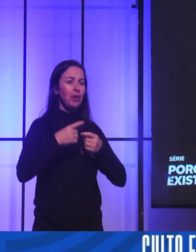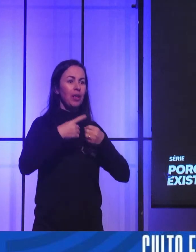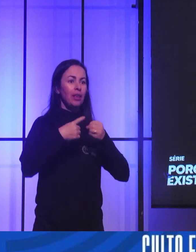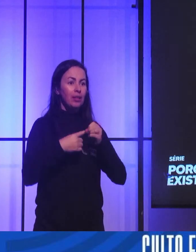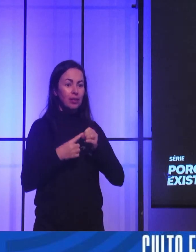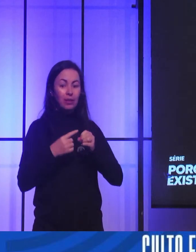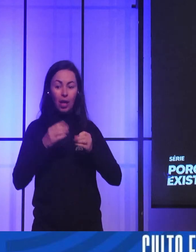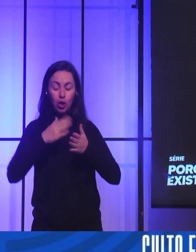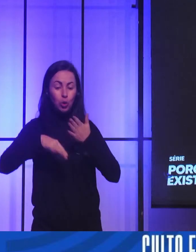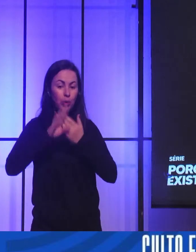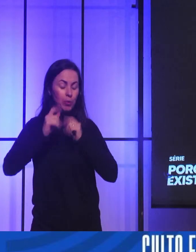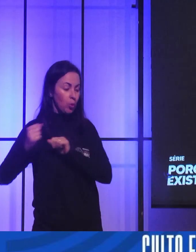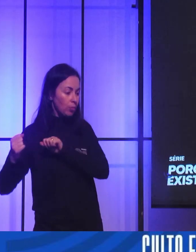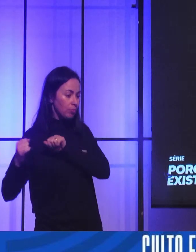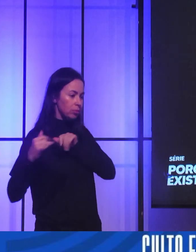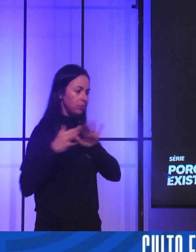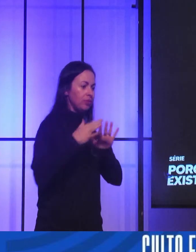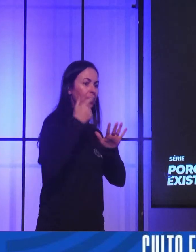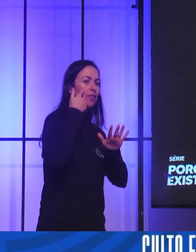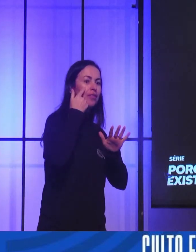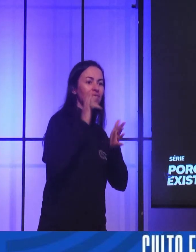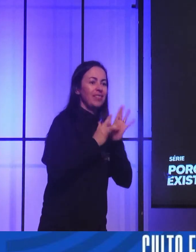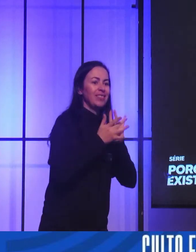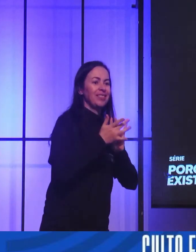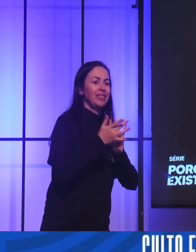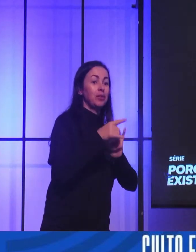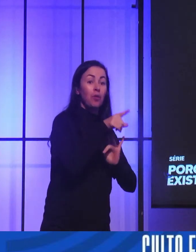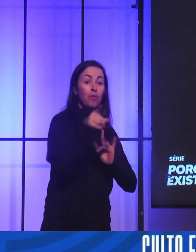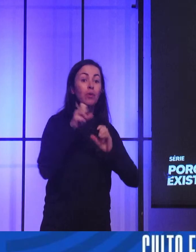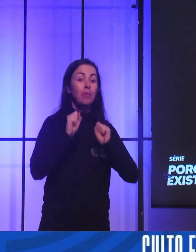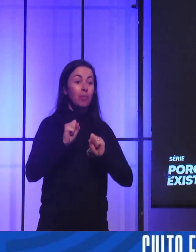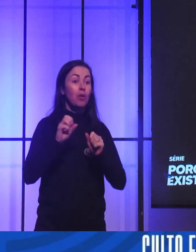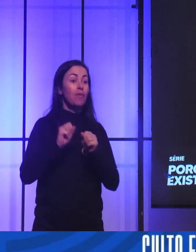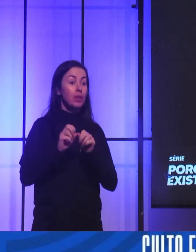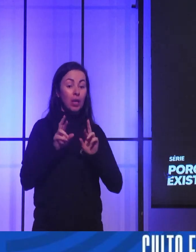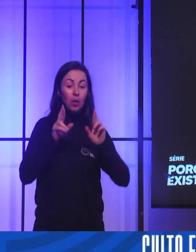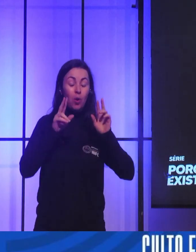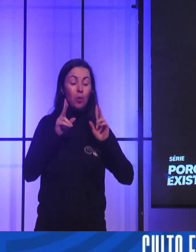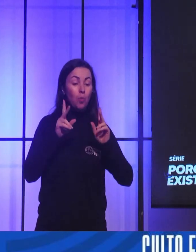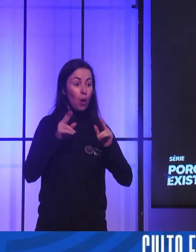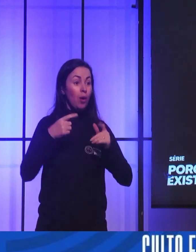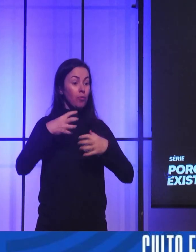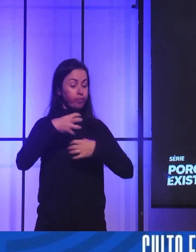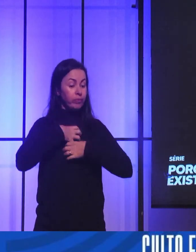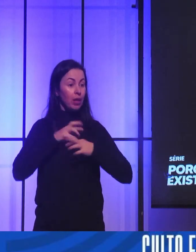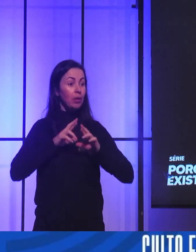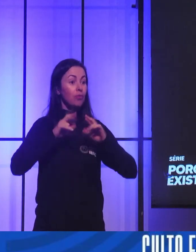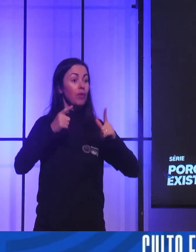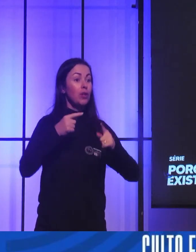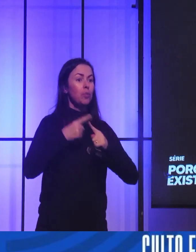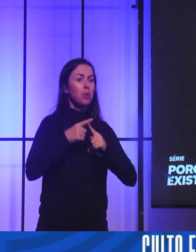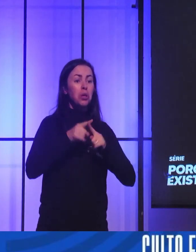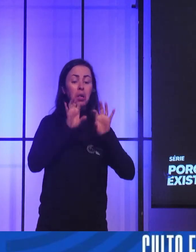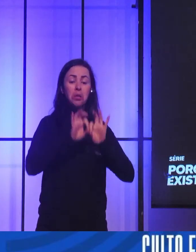onde ele estava. Você pode fazer diferença na vida de alguém com um simples